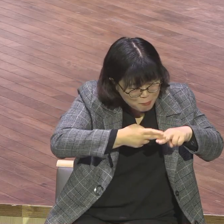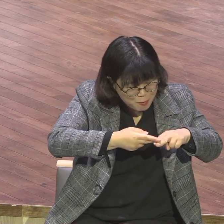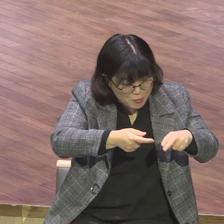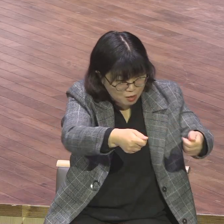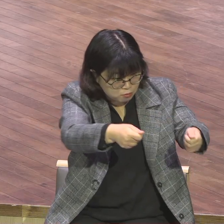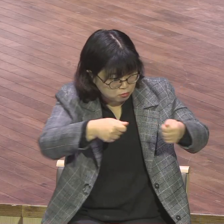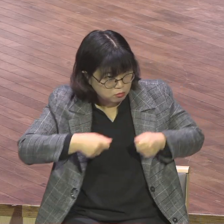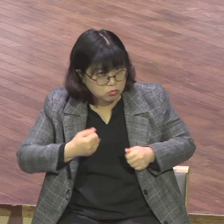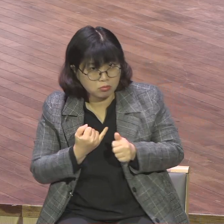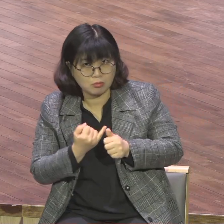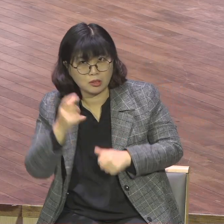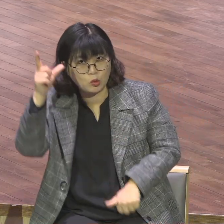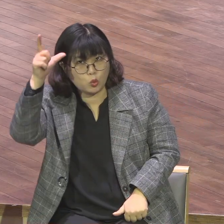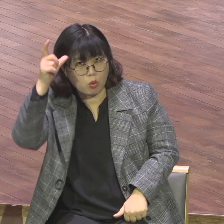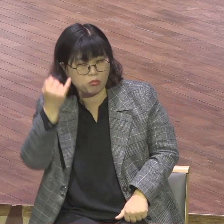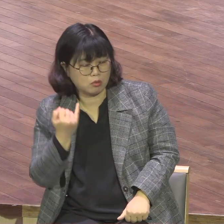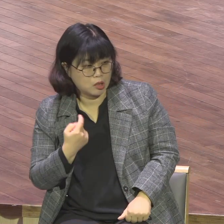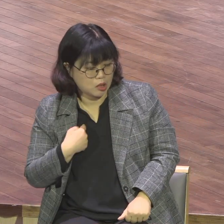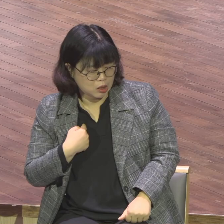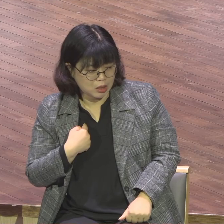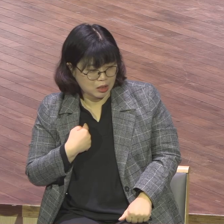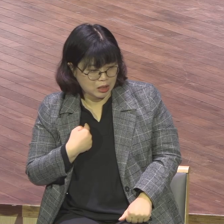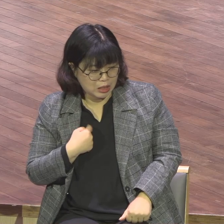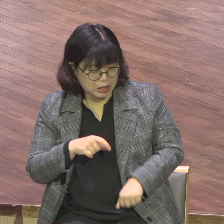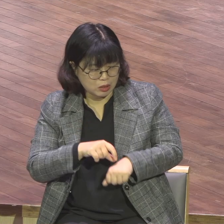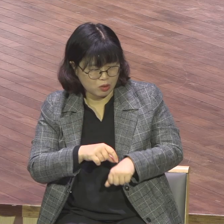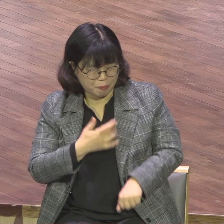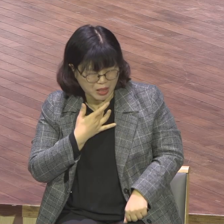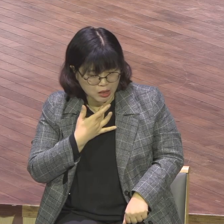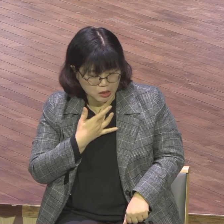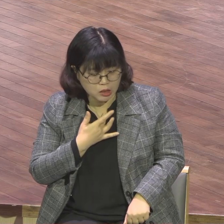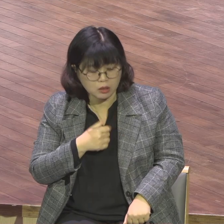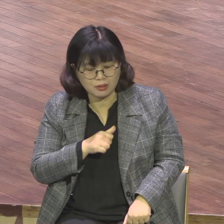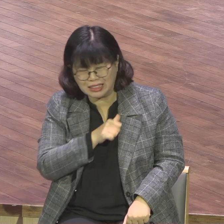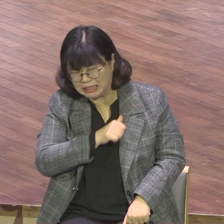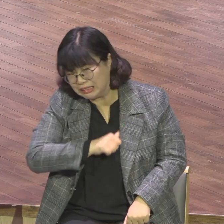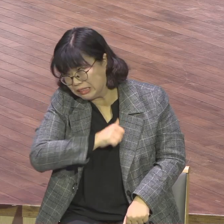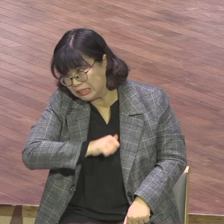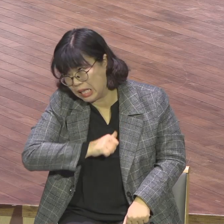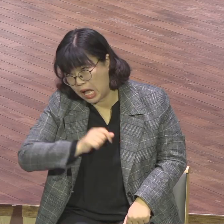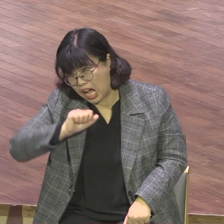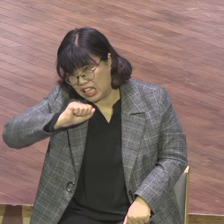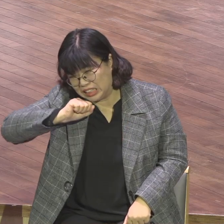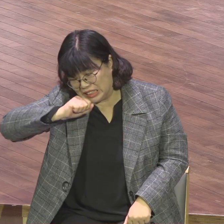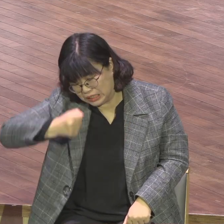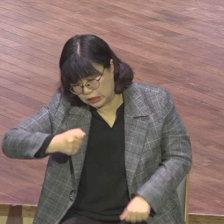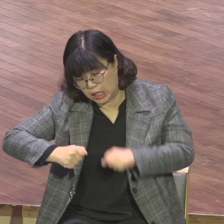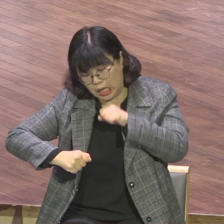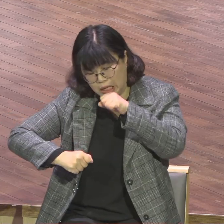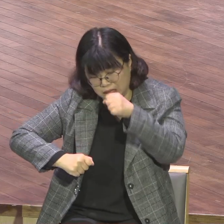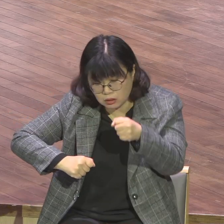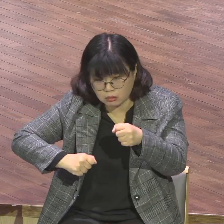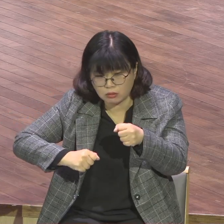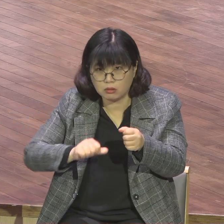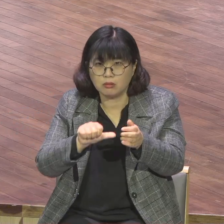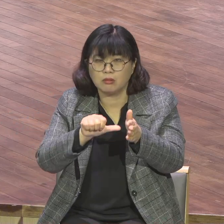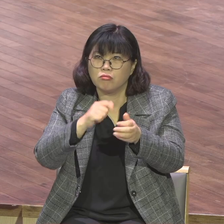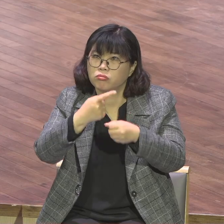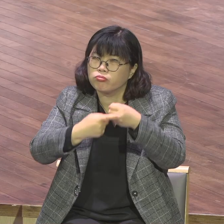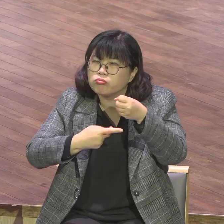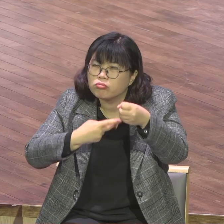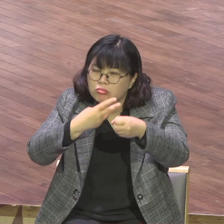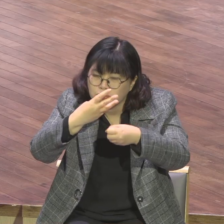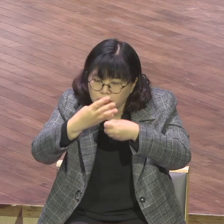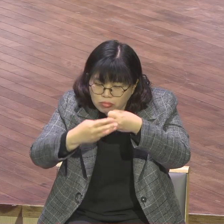싫지만은 참았습니다. 그런데 참는 것도 한계가 있어요. 그렇잖아요. 참는 것도 한계가